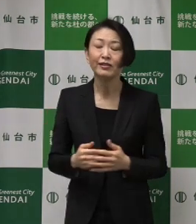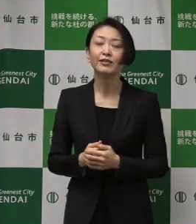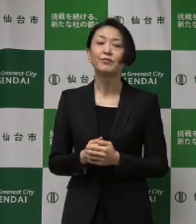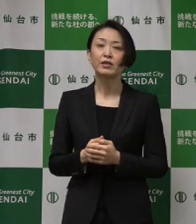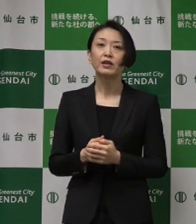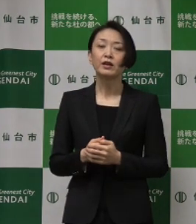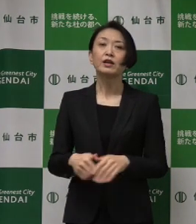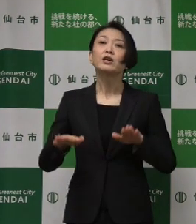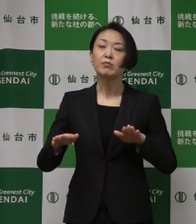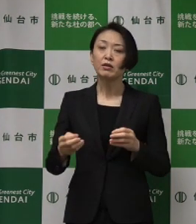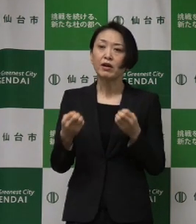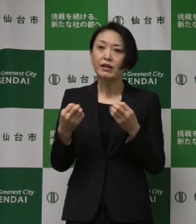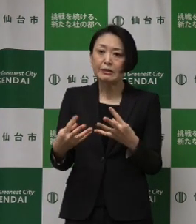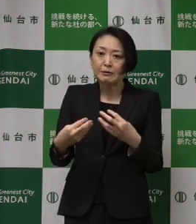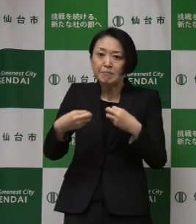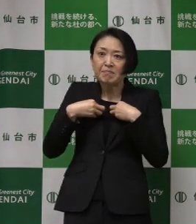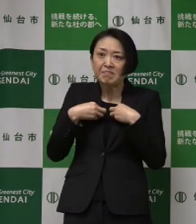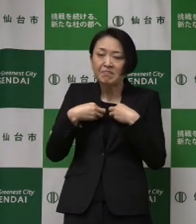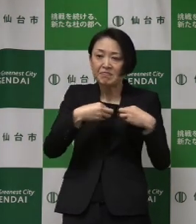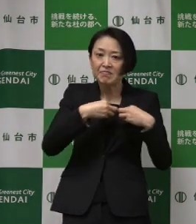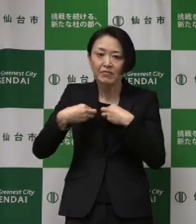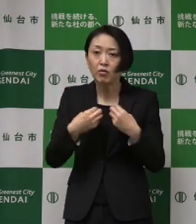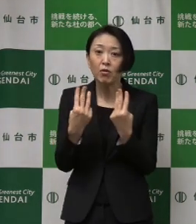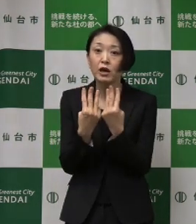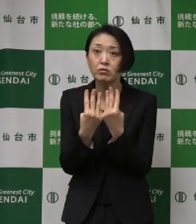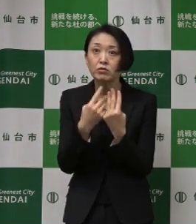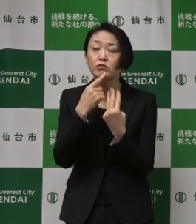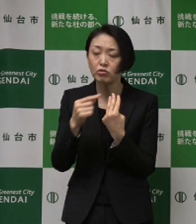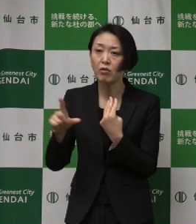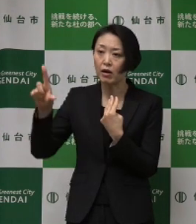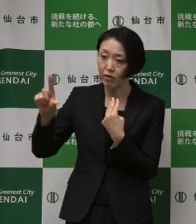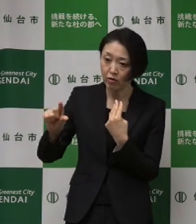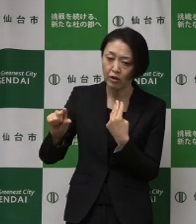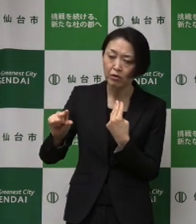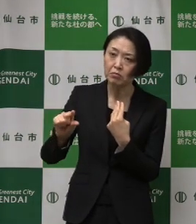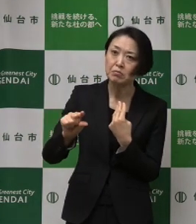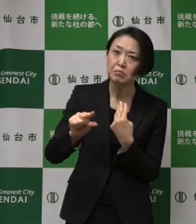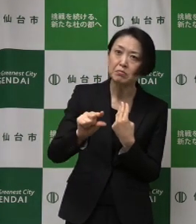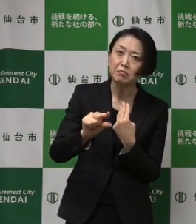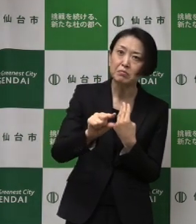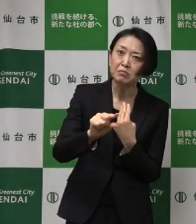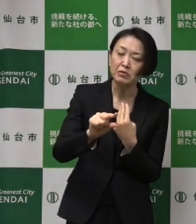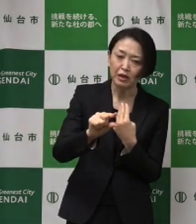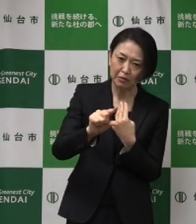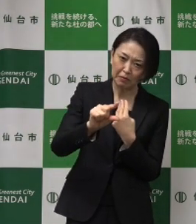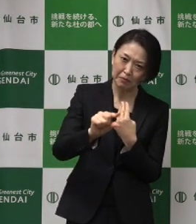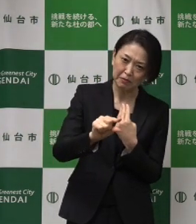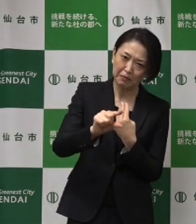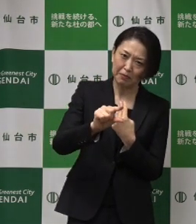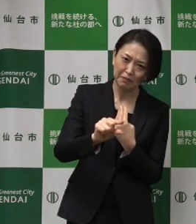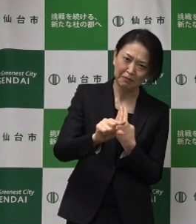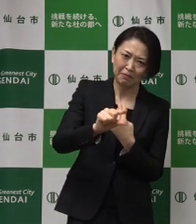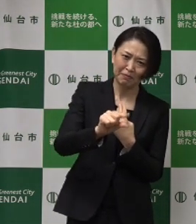新規感染者数というのは下がってきているものの、下げ止まりで、うろうろしているっていうんでしょうか、